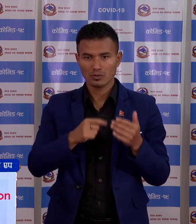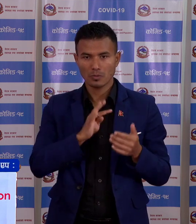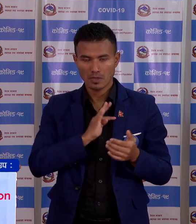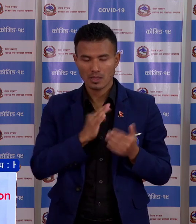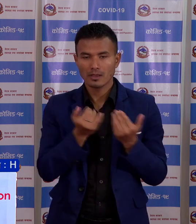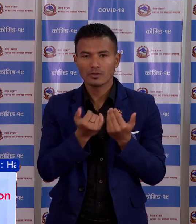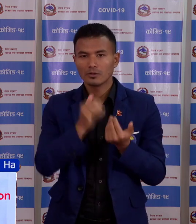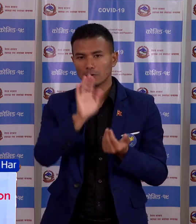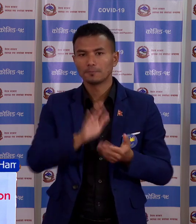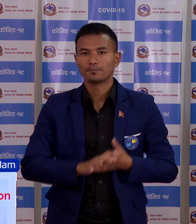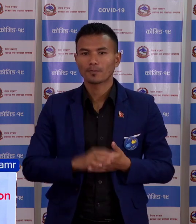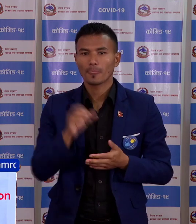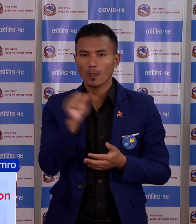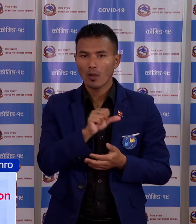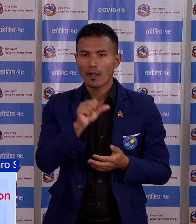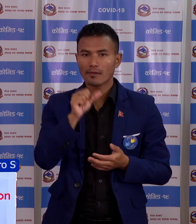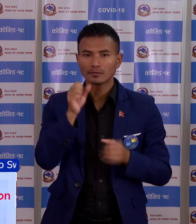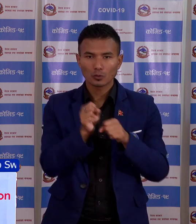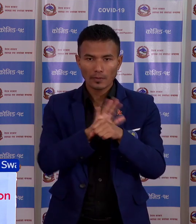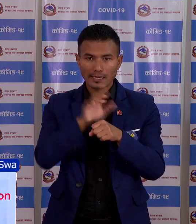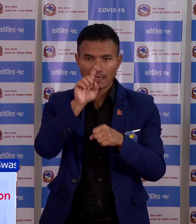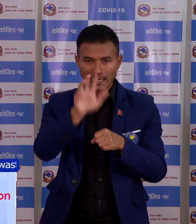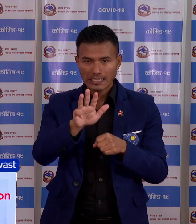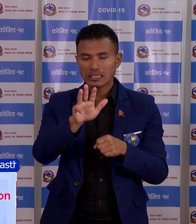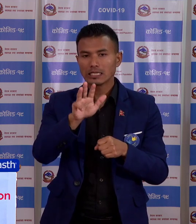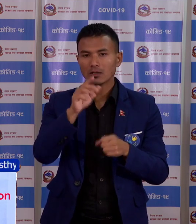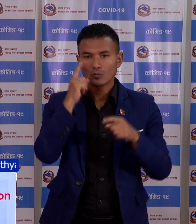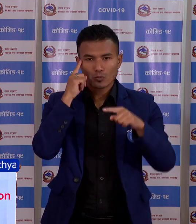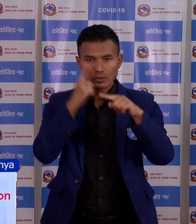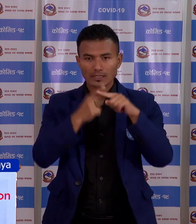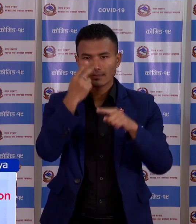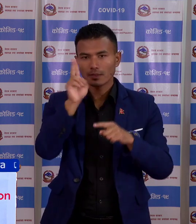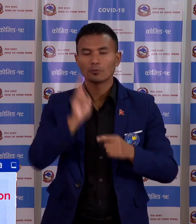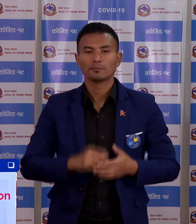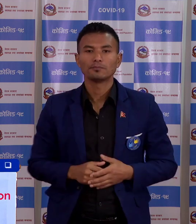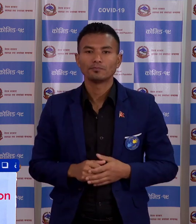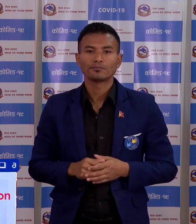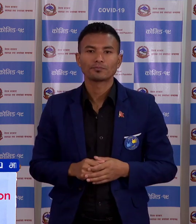ब्यक्त गर्ना चाहां छो वहां कोबीड-19 पोजिटिव होनों थे